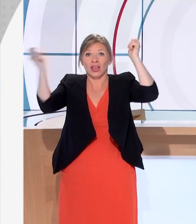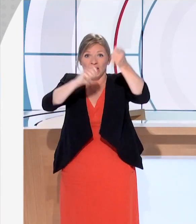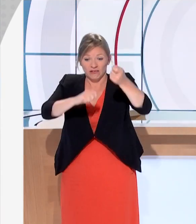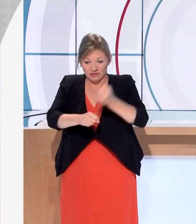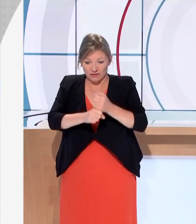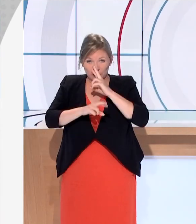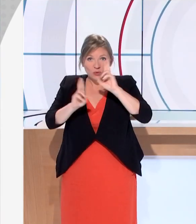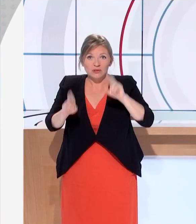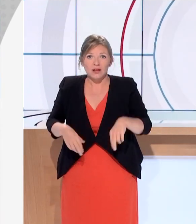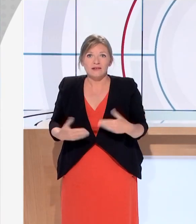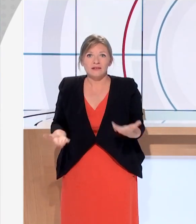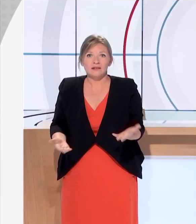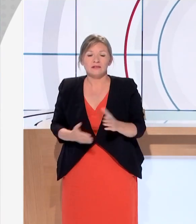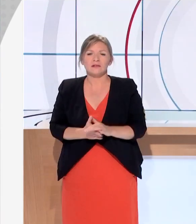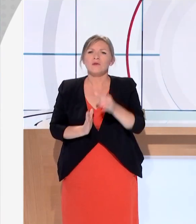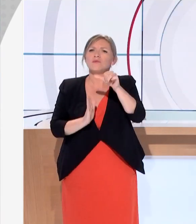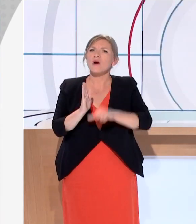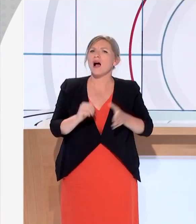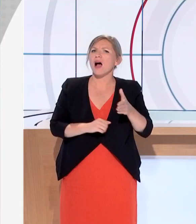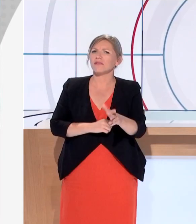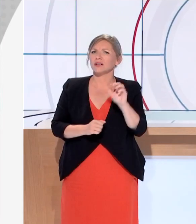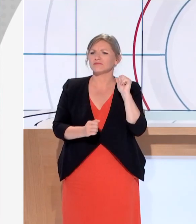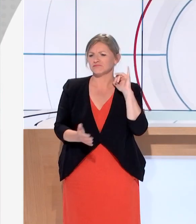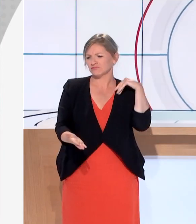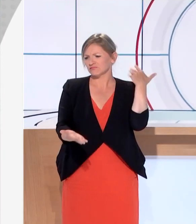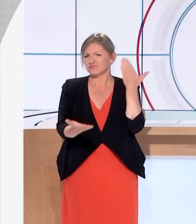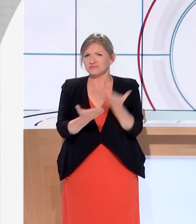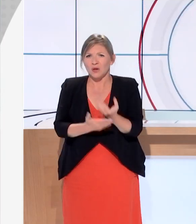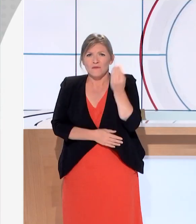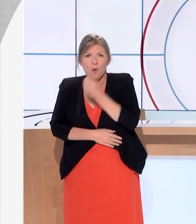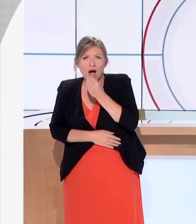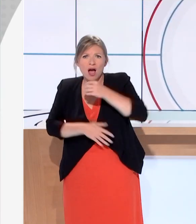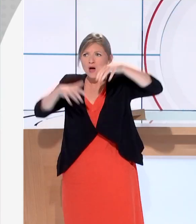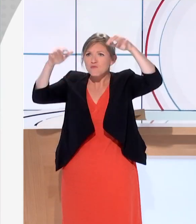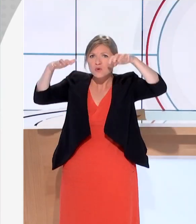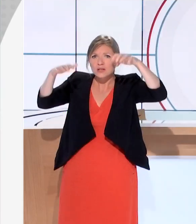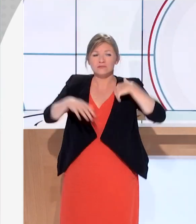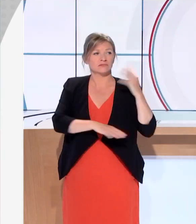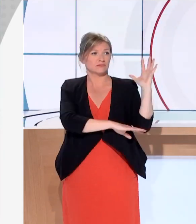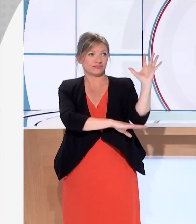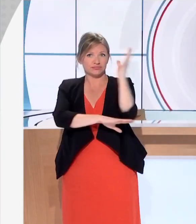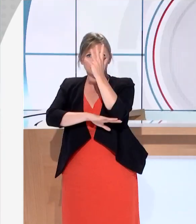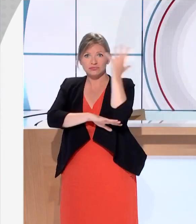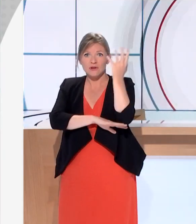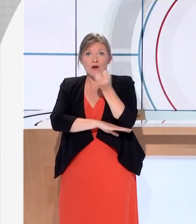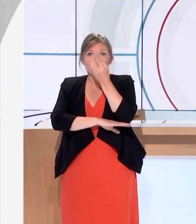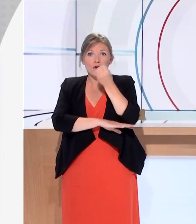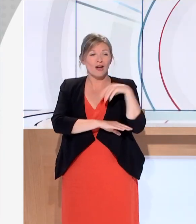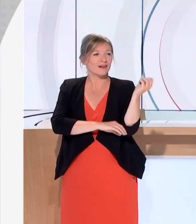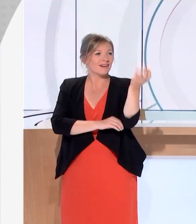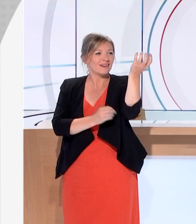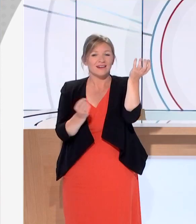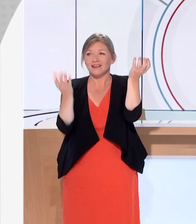efforts. Depuis le mois d'avril jusqu'à maintenant, il a fait froid, il a plu. Dès que les acacias, les châtaigniers,